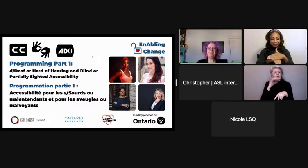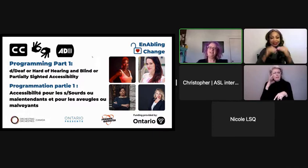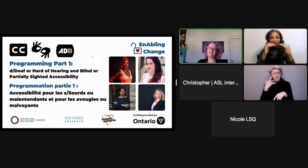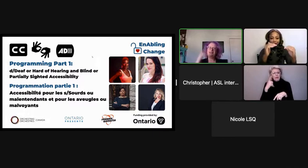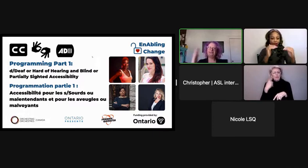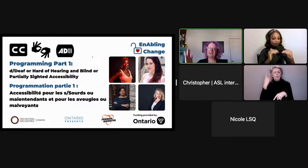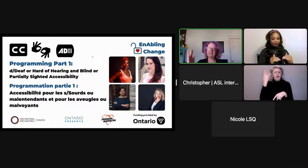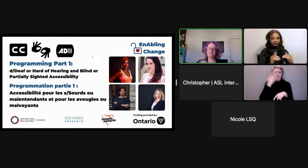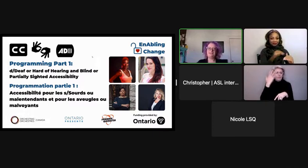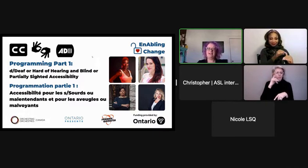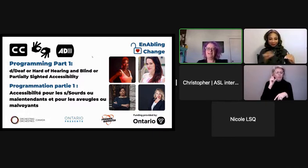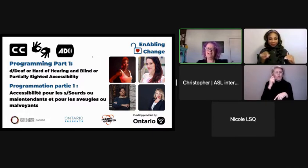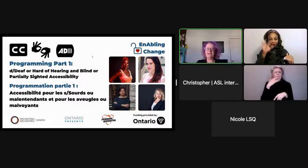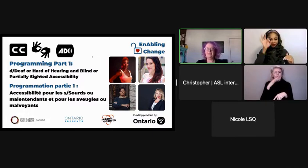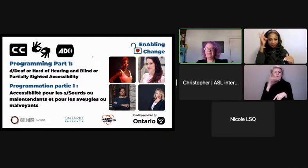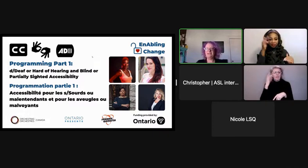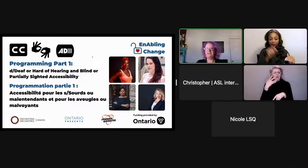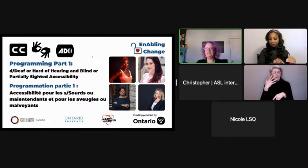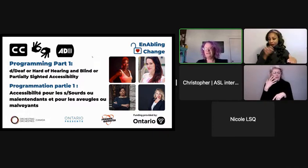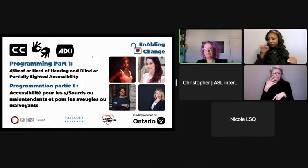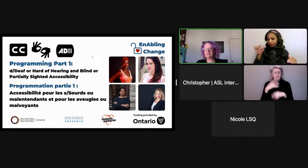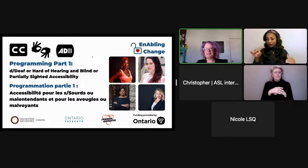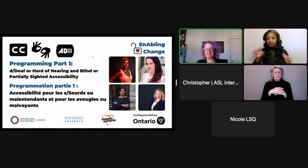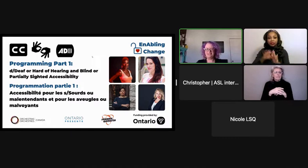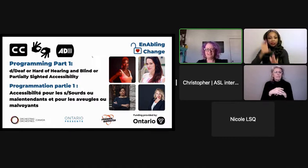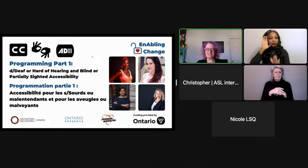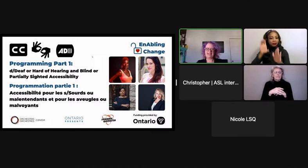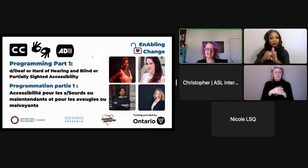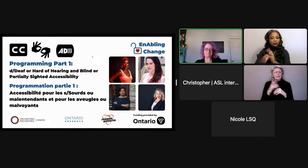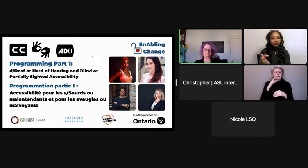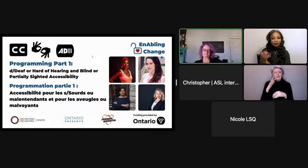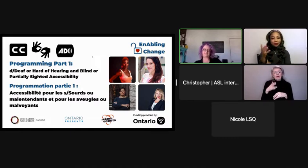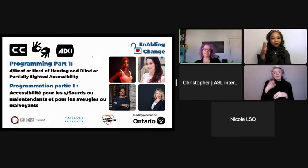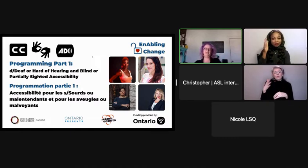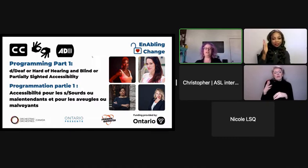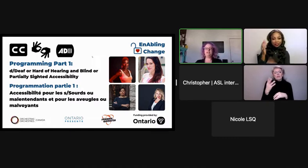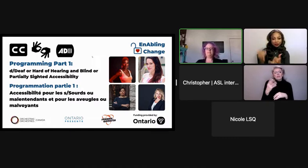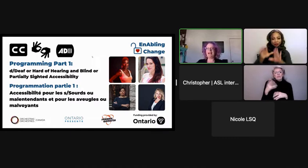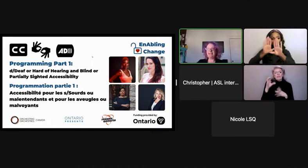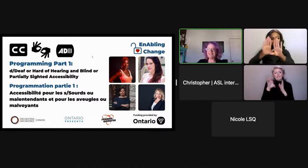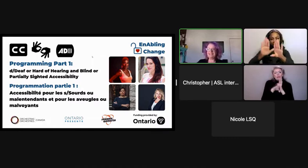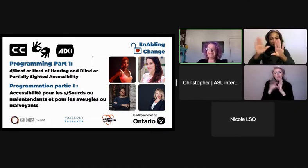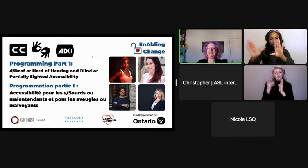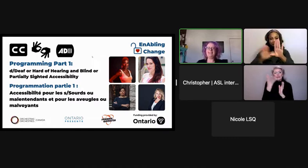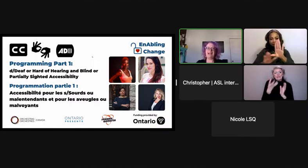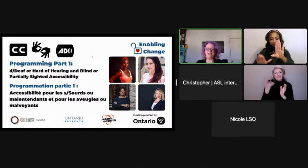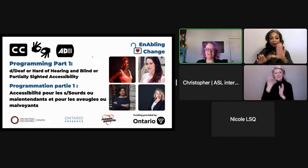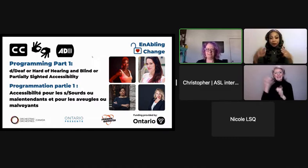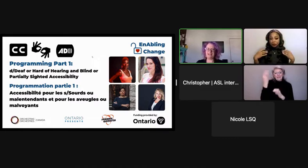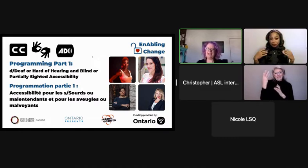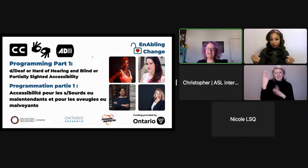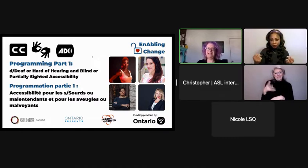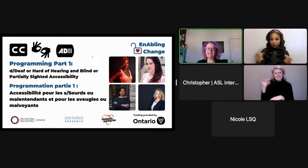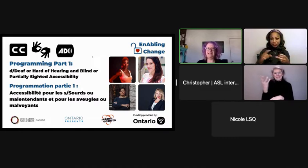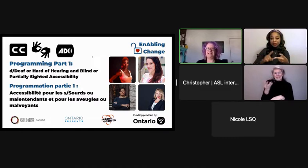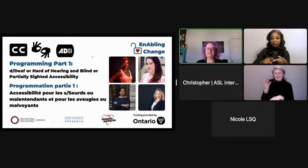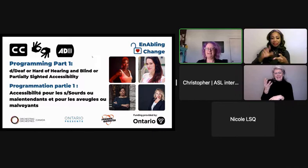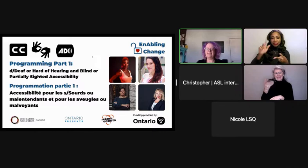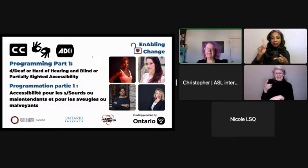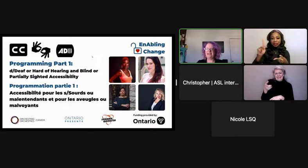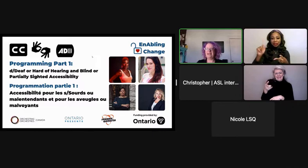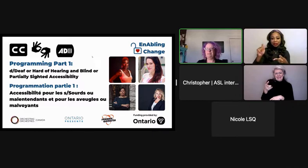ou pour les aveugles, hommes malvoyants. À droite, il y a les photos de nos quatre conférenciers, Carrie